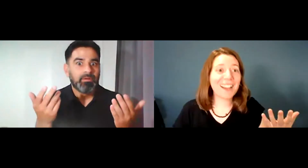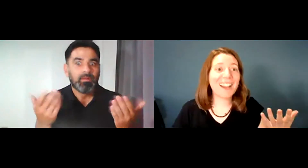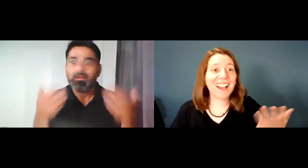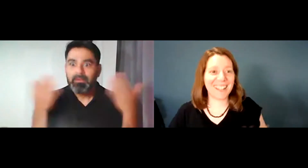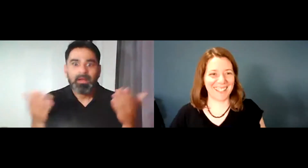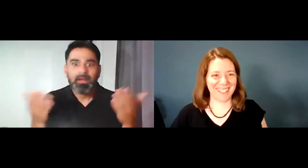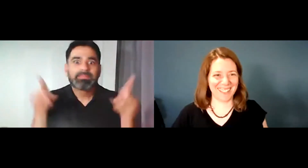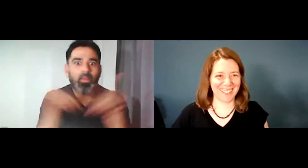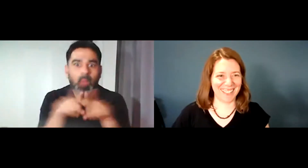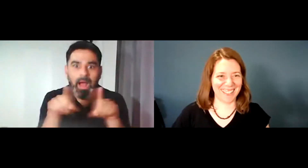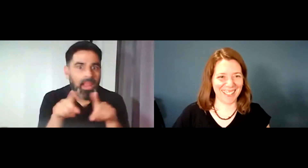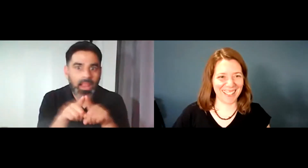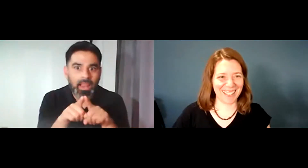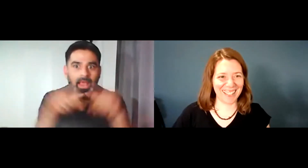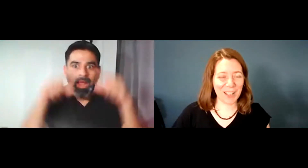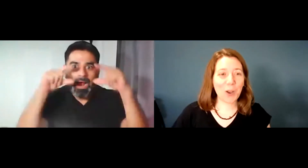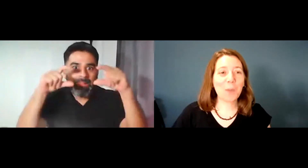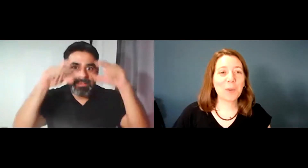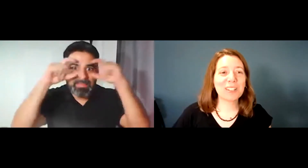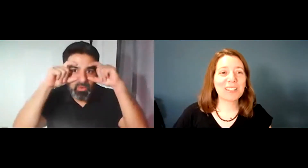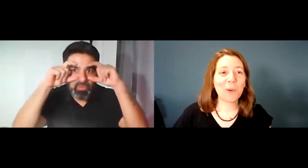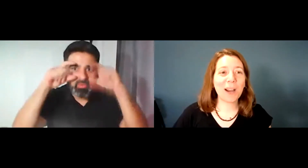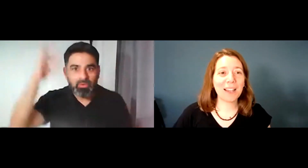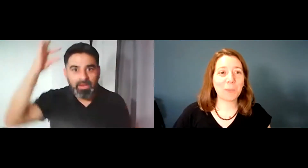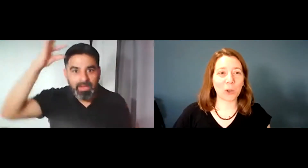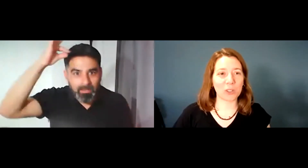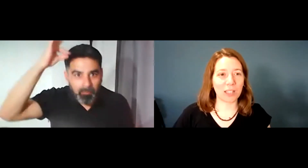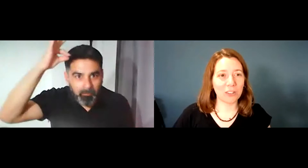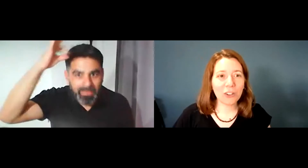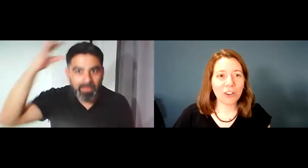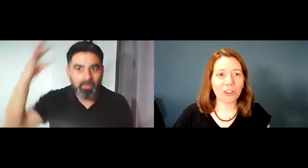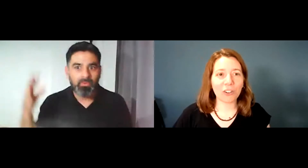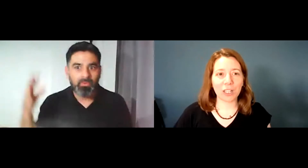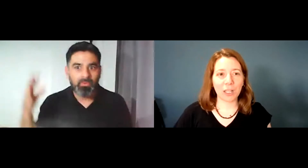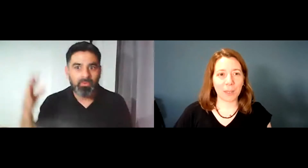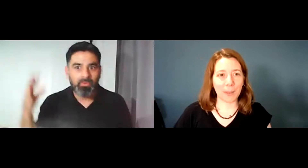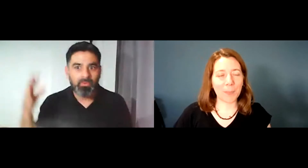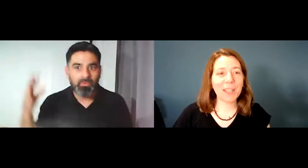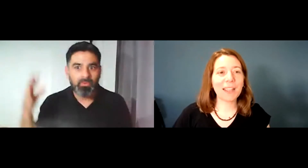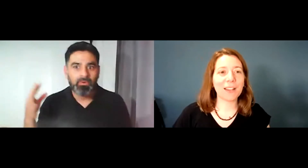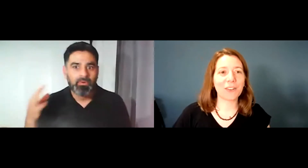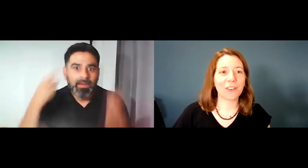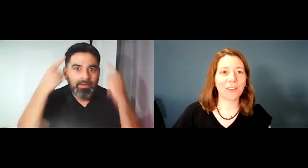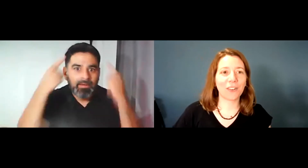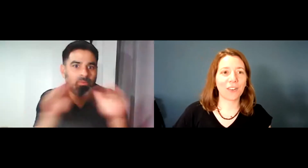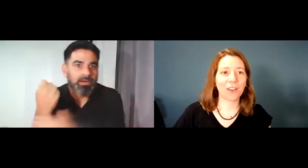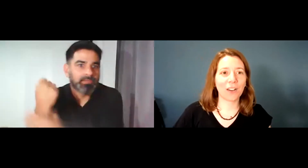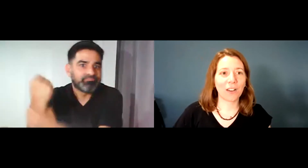Entonces, ¿cuál es la? Como sos igual, por los anteojos, el pelo,